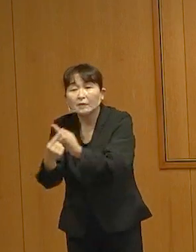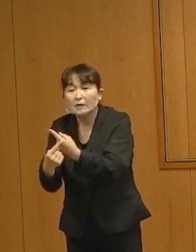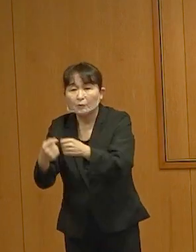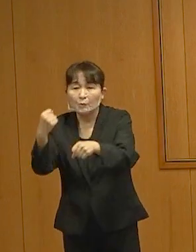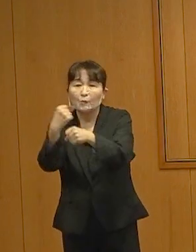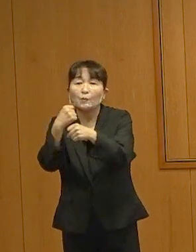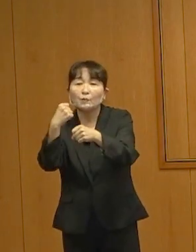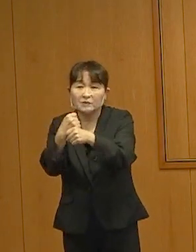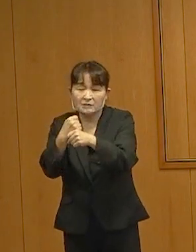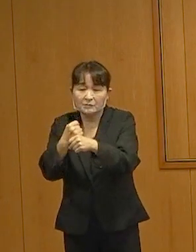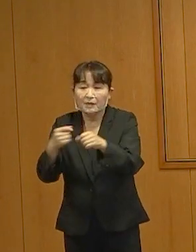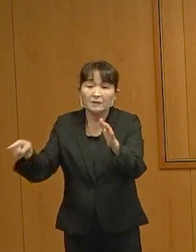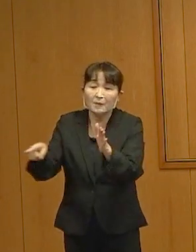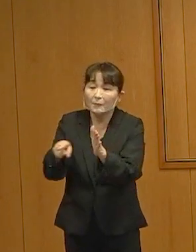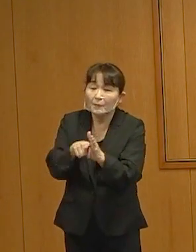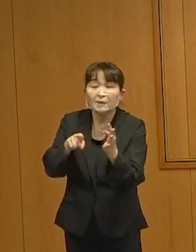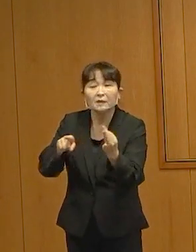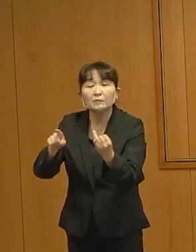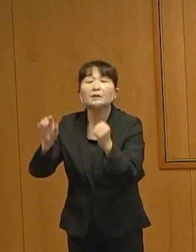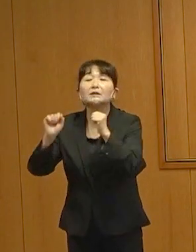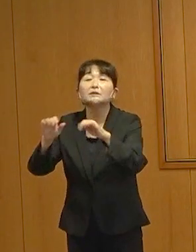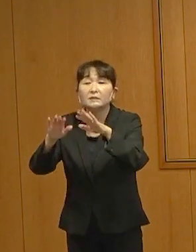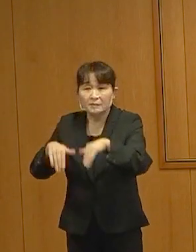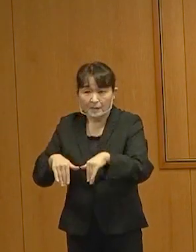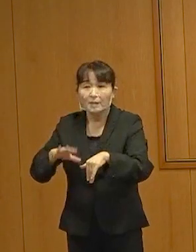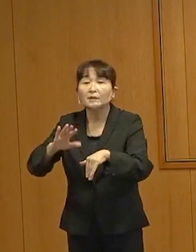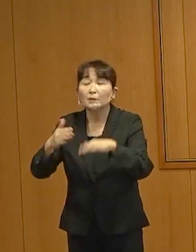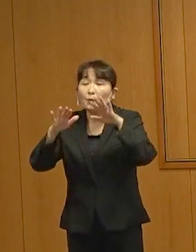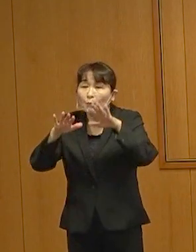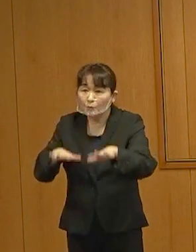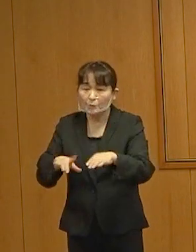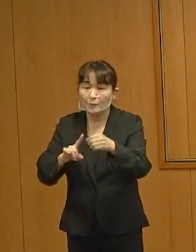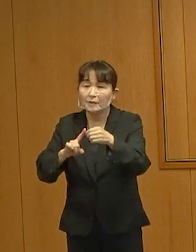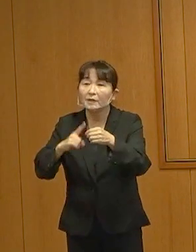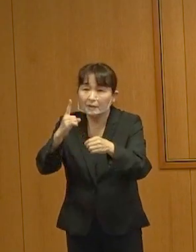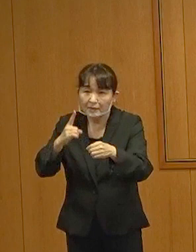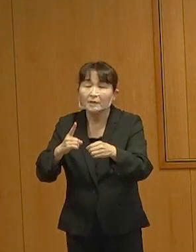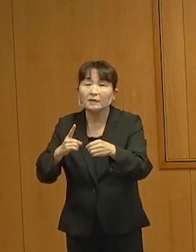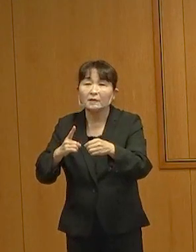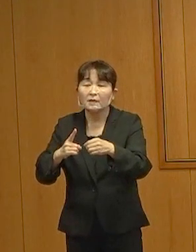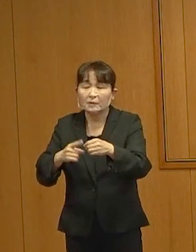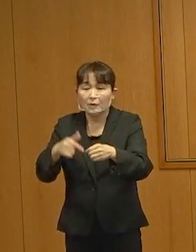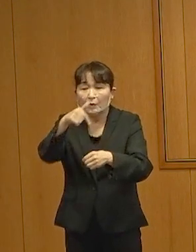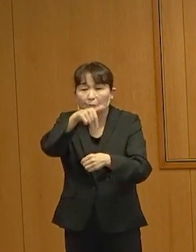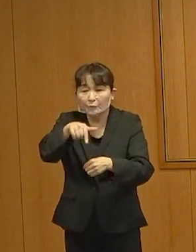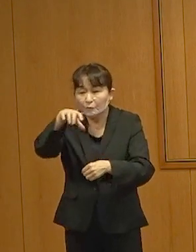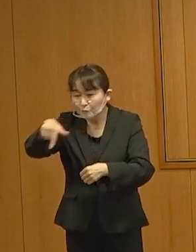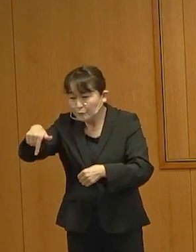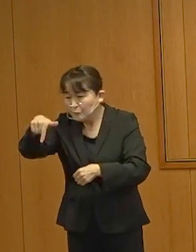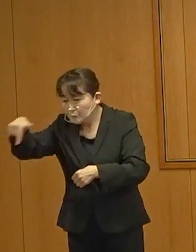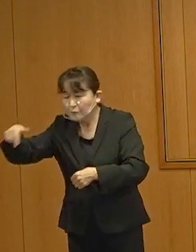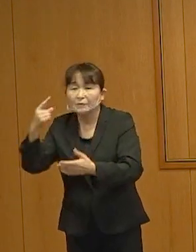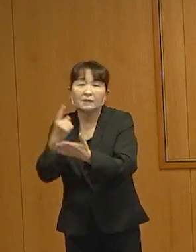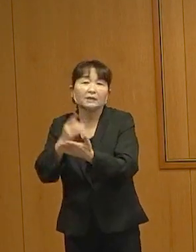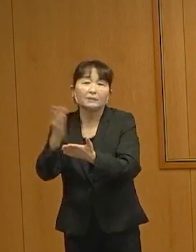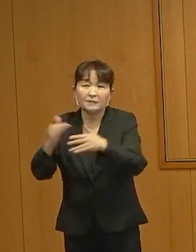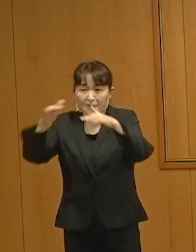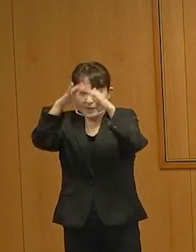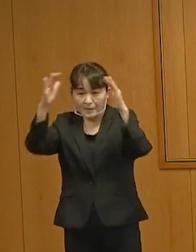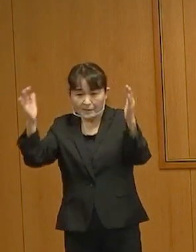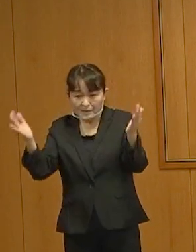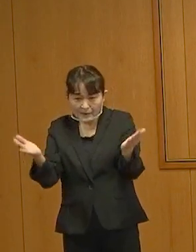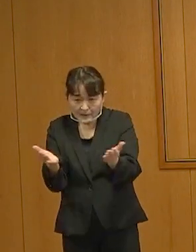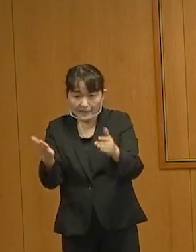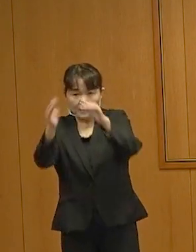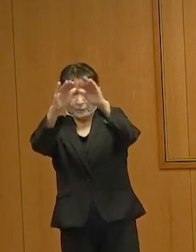をしていましたが、まあ、これを機に、やっぱり部分的な部分、内情じゃなくて、全体構想というのを、し